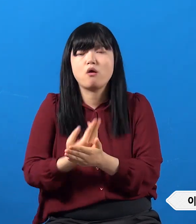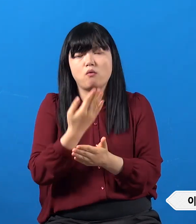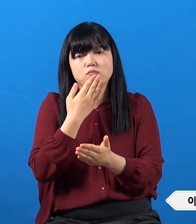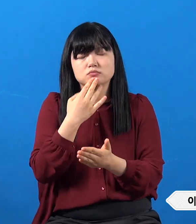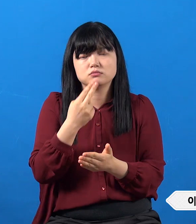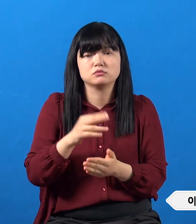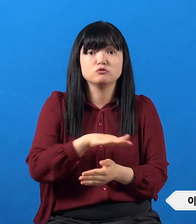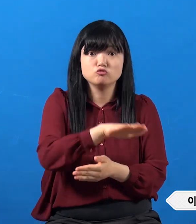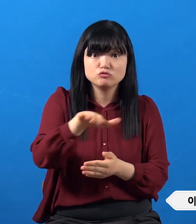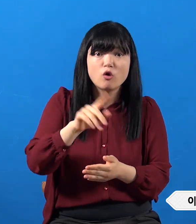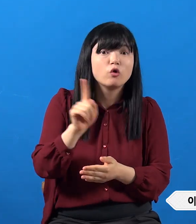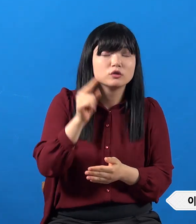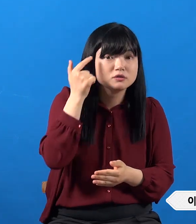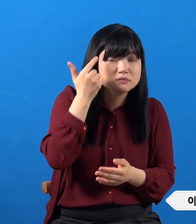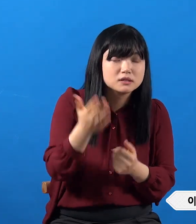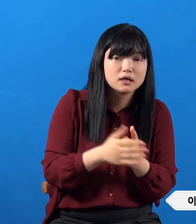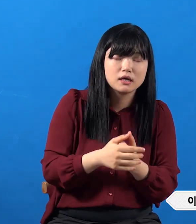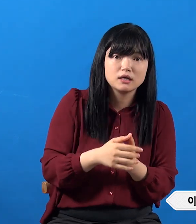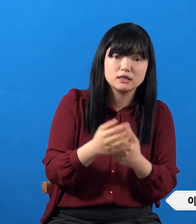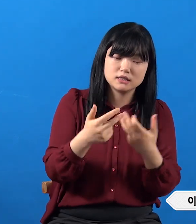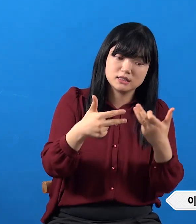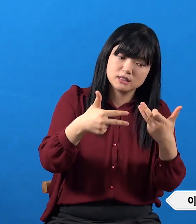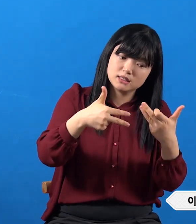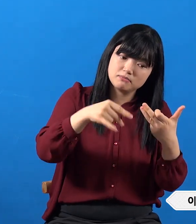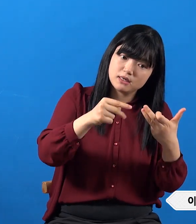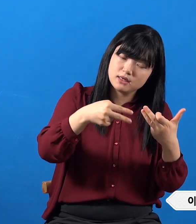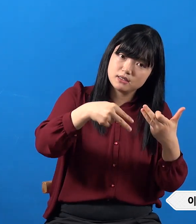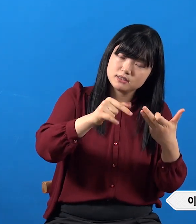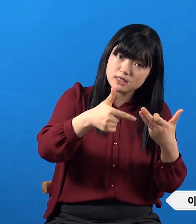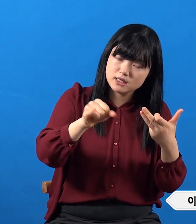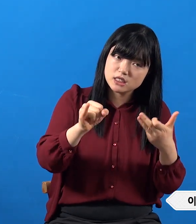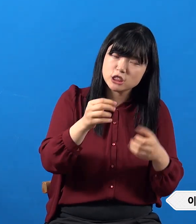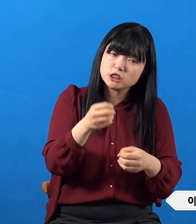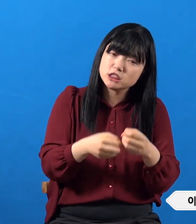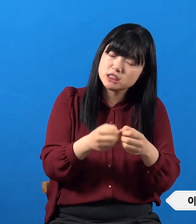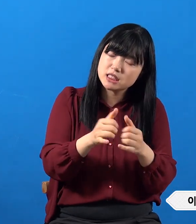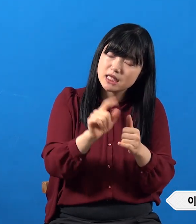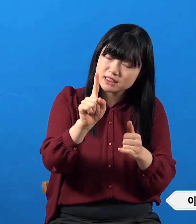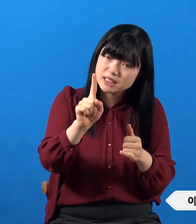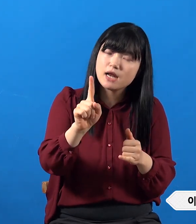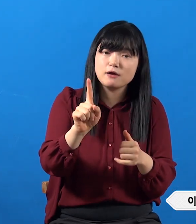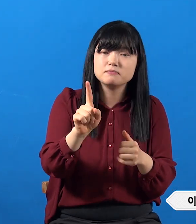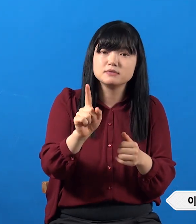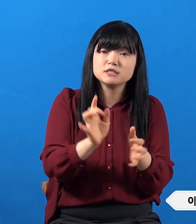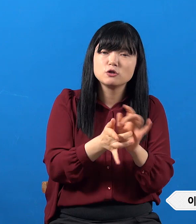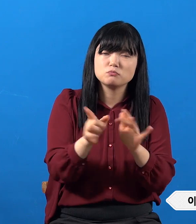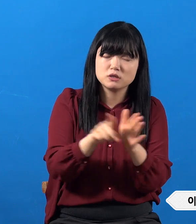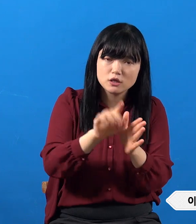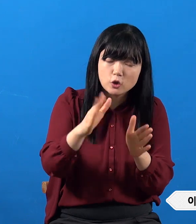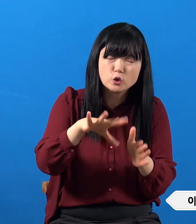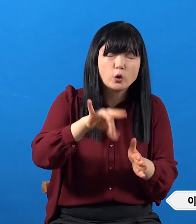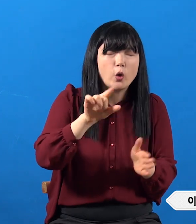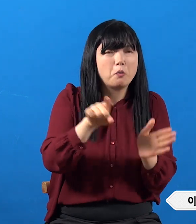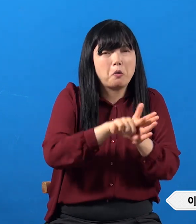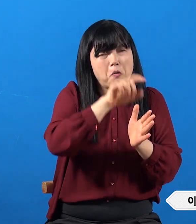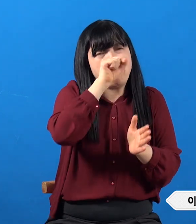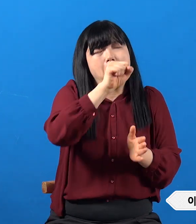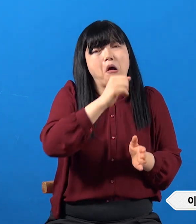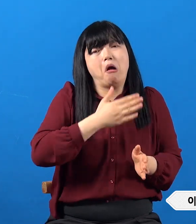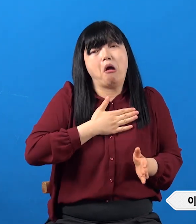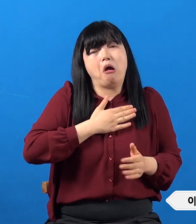어떨까요? 18세기 영국의 시인 한 사람이 예수님을 믿게 되었습니다. 처음 믿고 나니까 너무 좋은